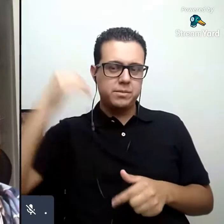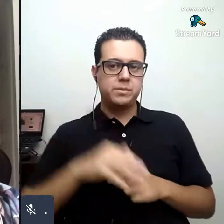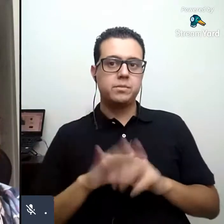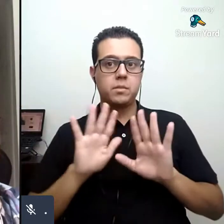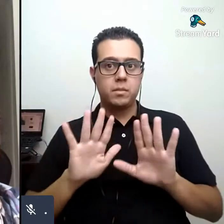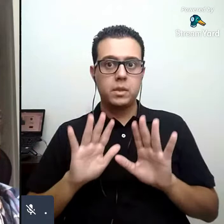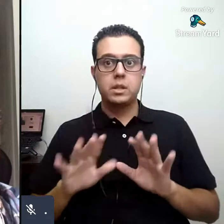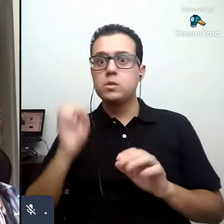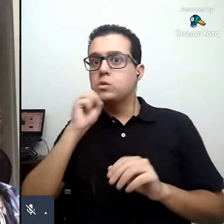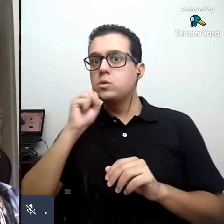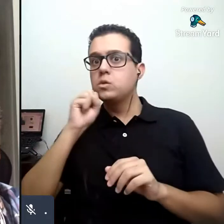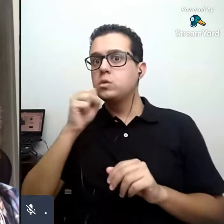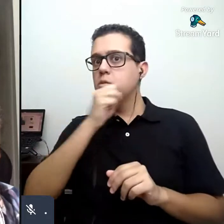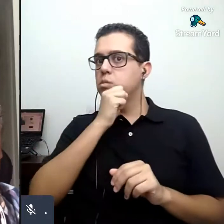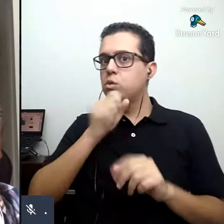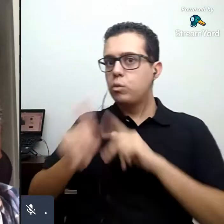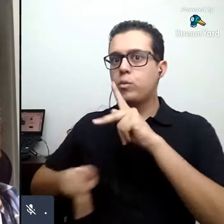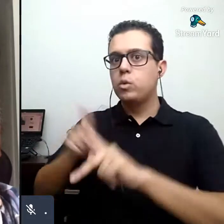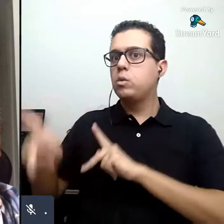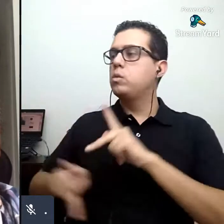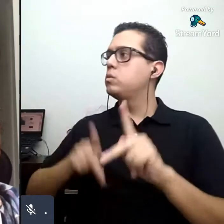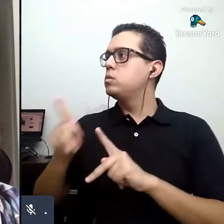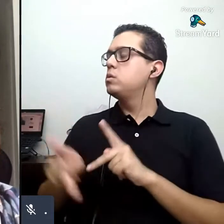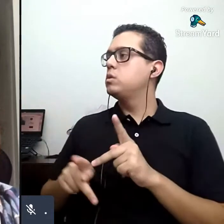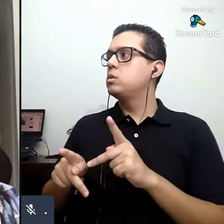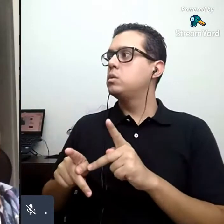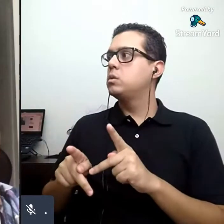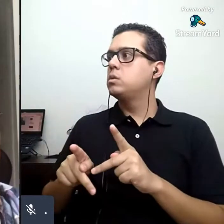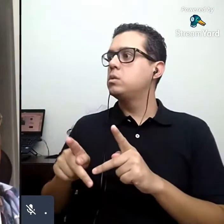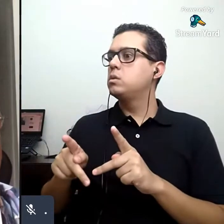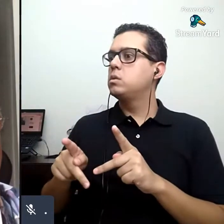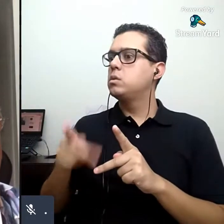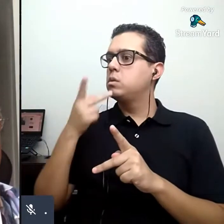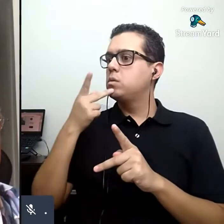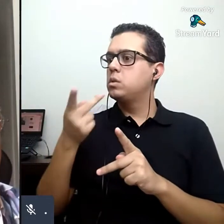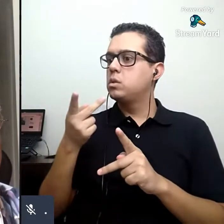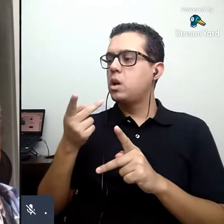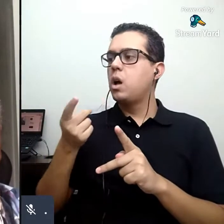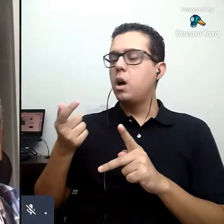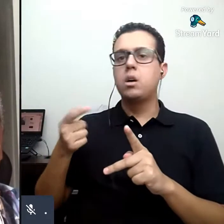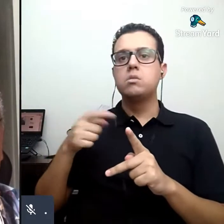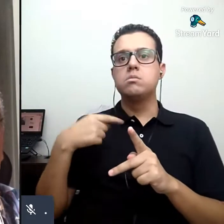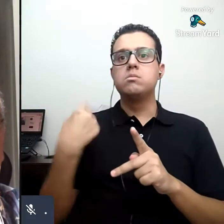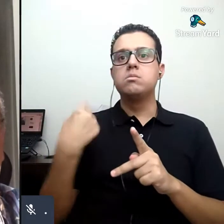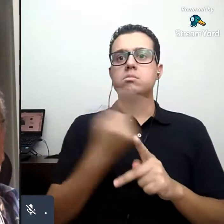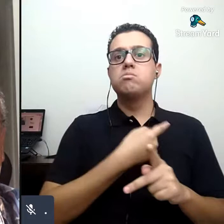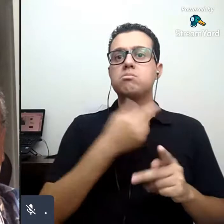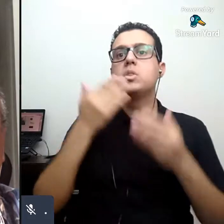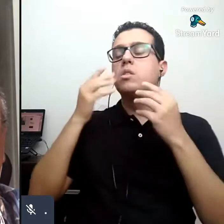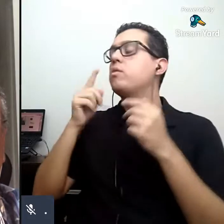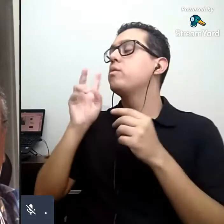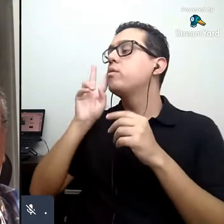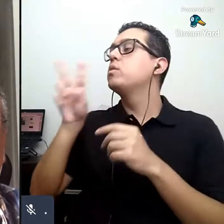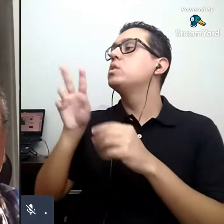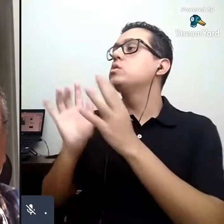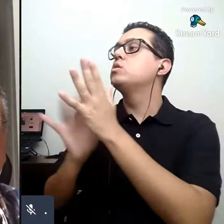samaritanos são que, no princípio, eles foram ver Jesus por causa das coisas do testemunho